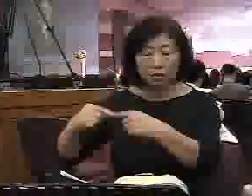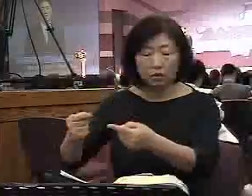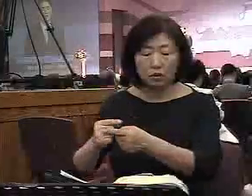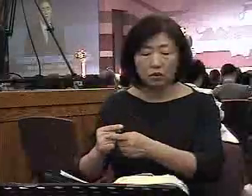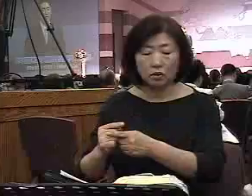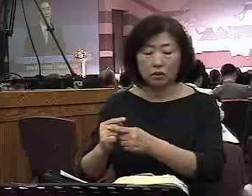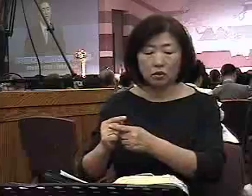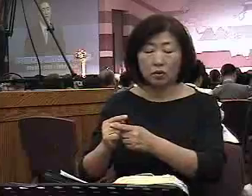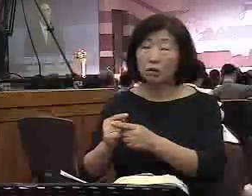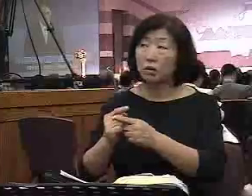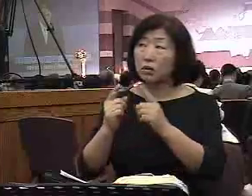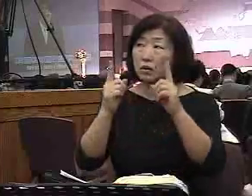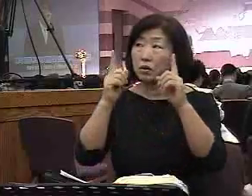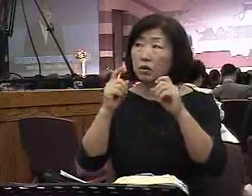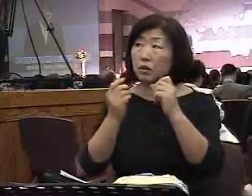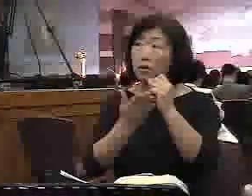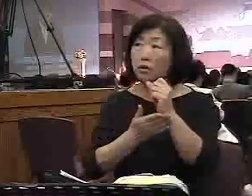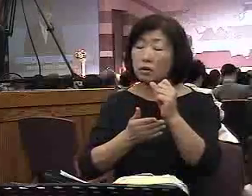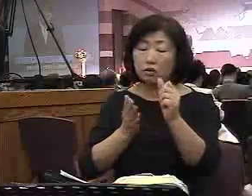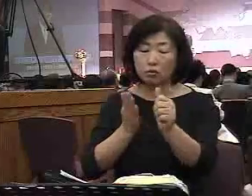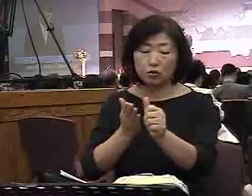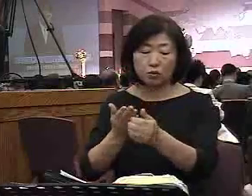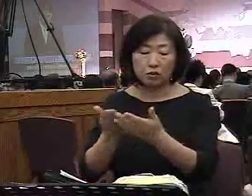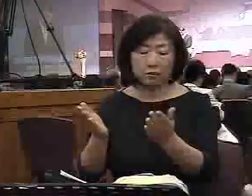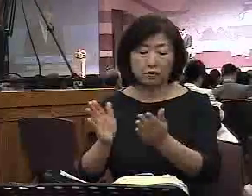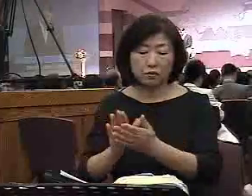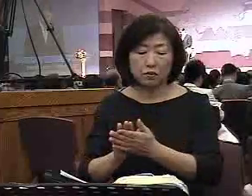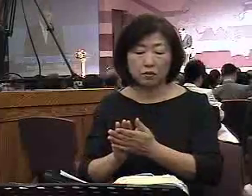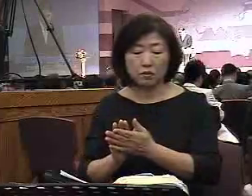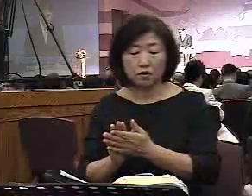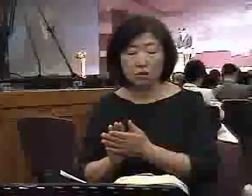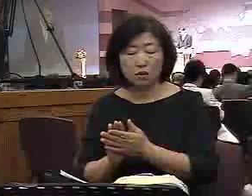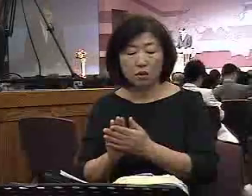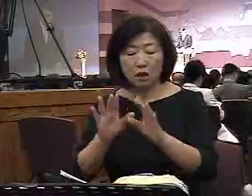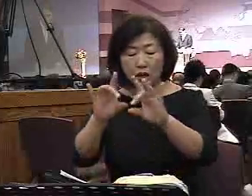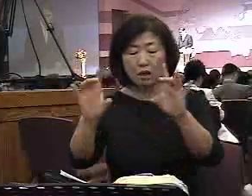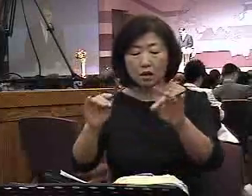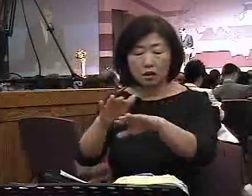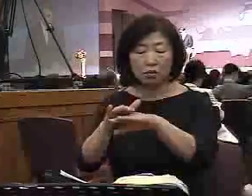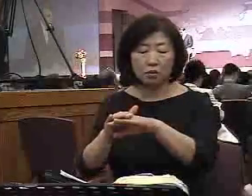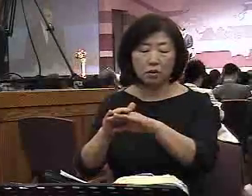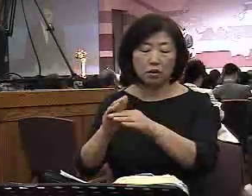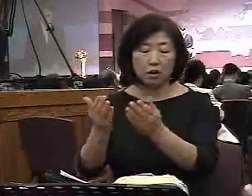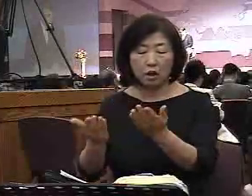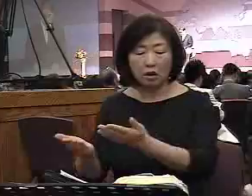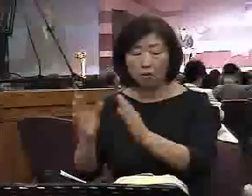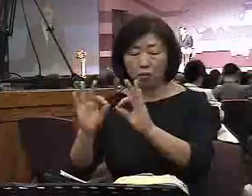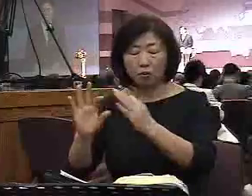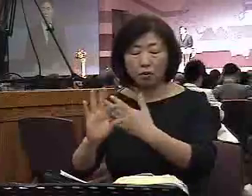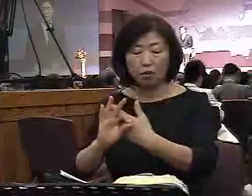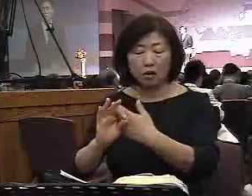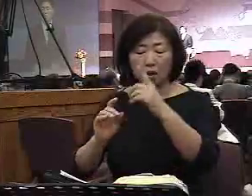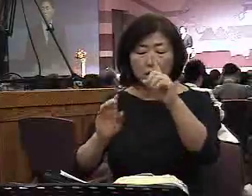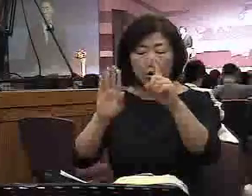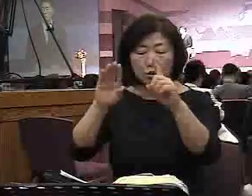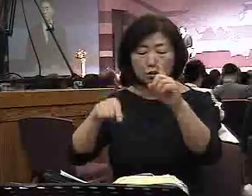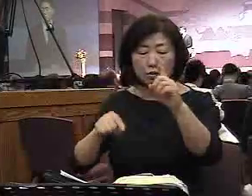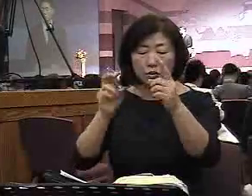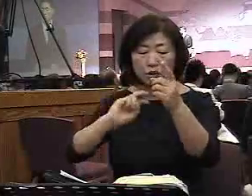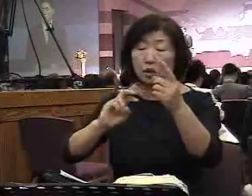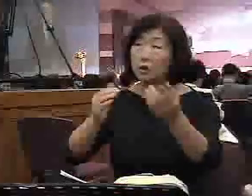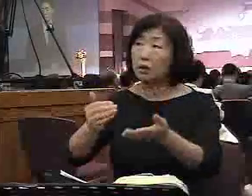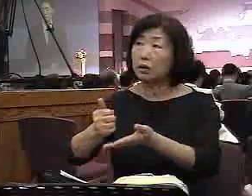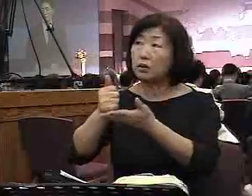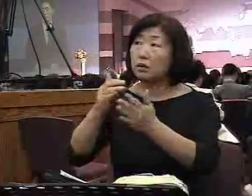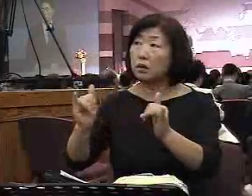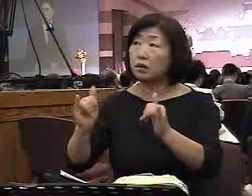재직 사진 촬영을 해주시면 감사하겠습니다. 가족 모임의 안내를 보시면 일부 찬양대에서 함께